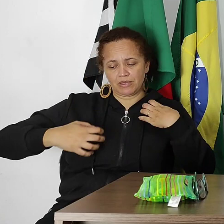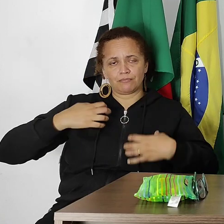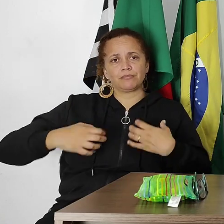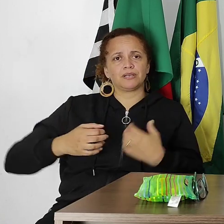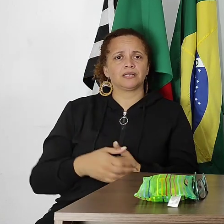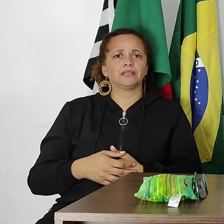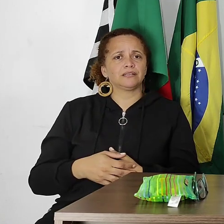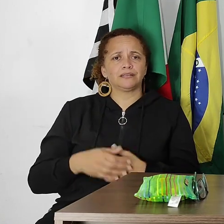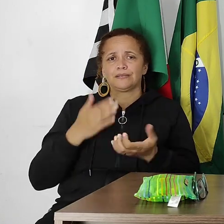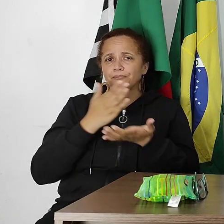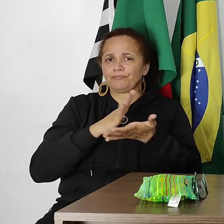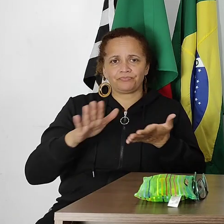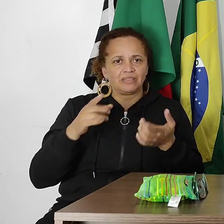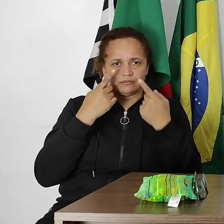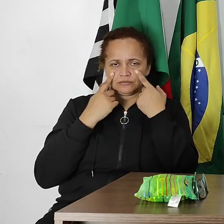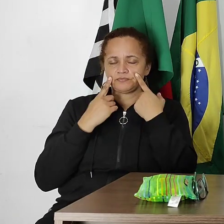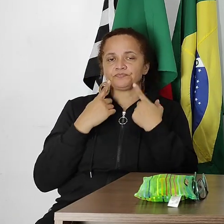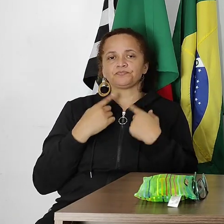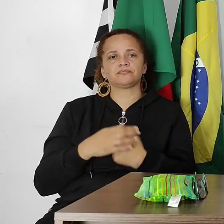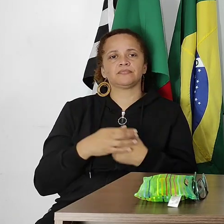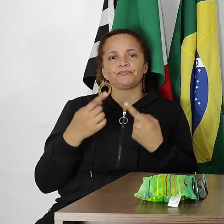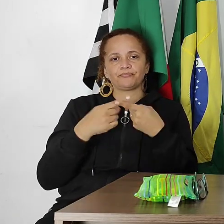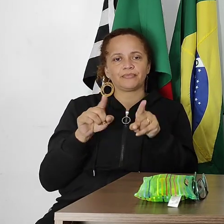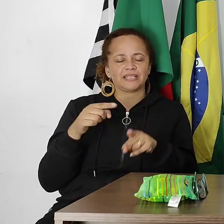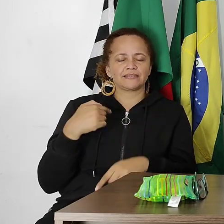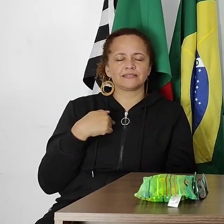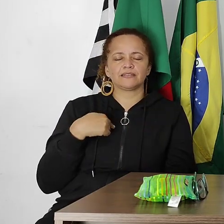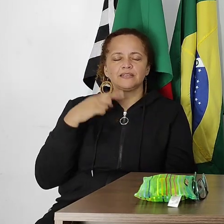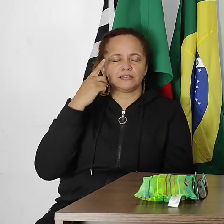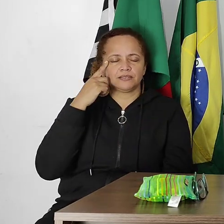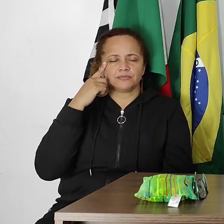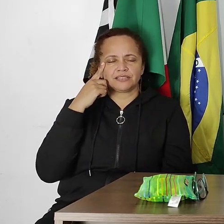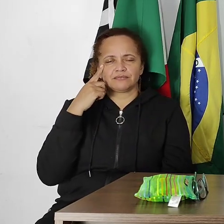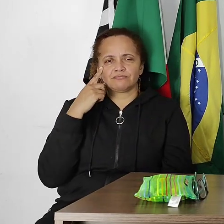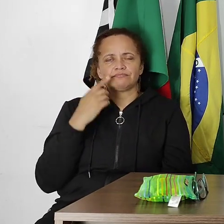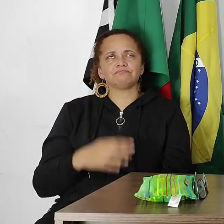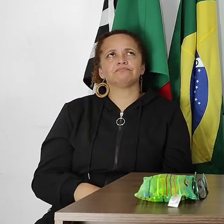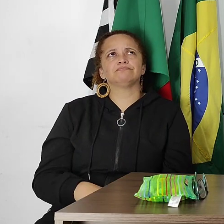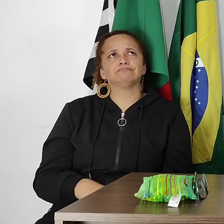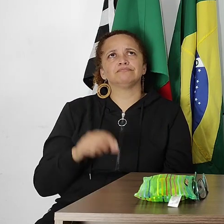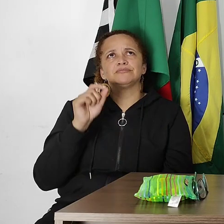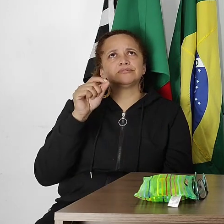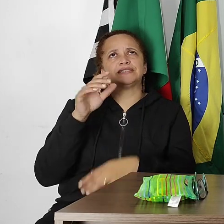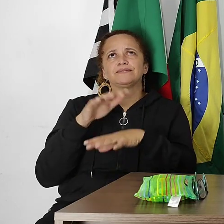Eu achava que não tinha mais jeito para minha vida, né? Eu achava que era tudo.